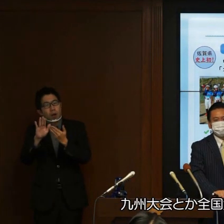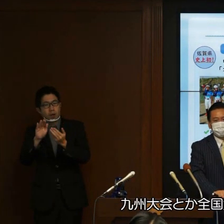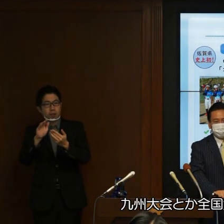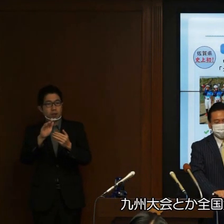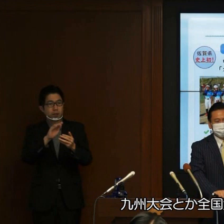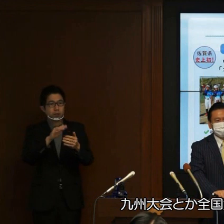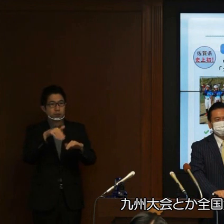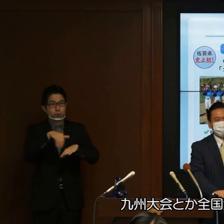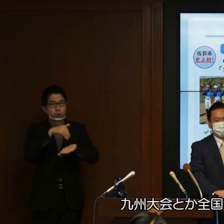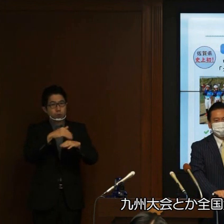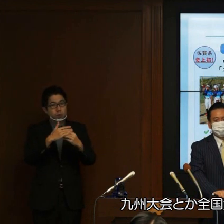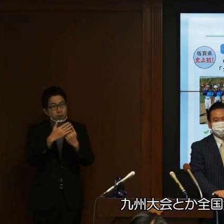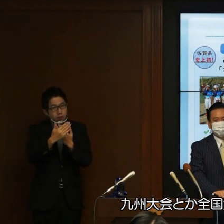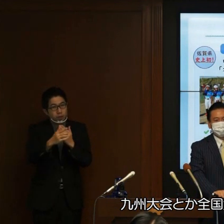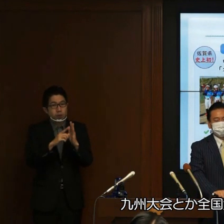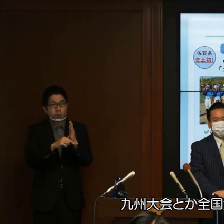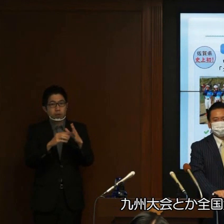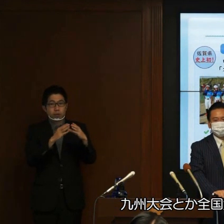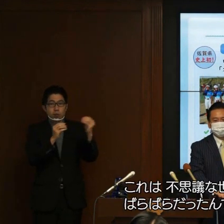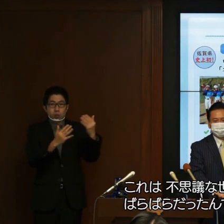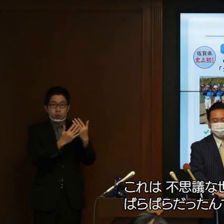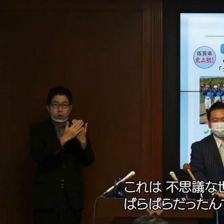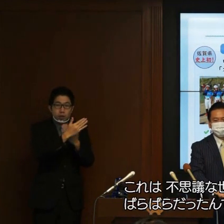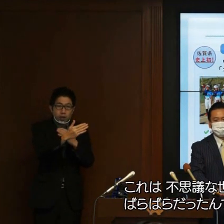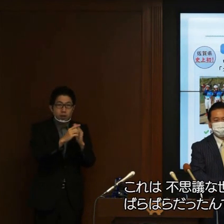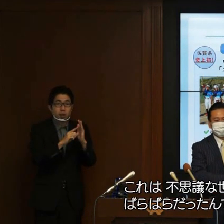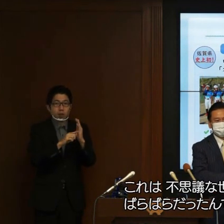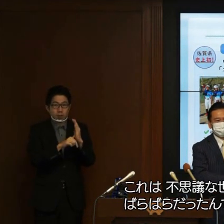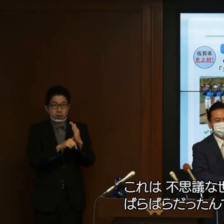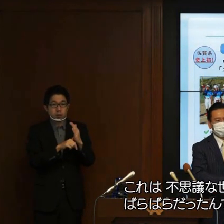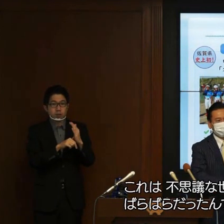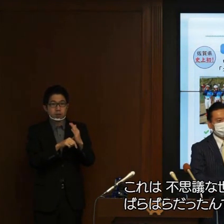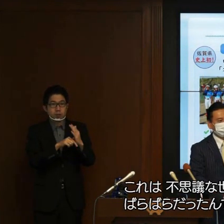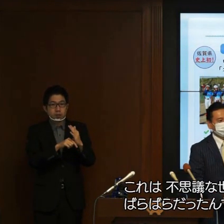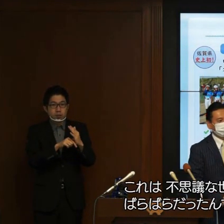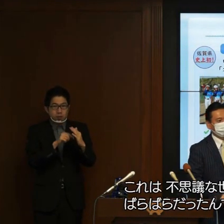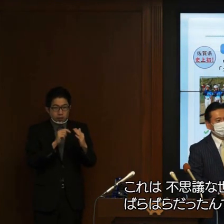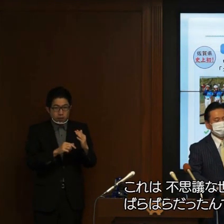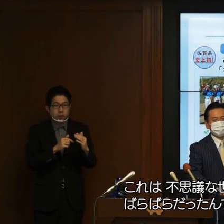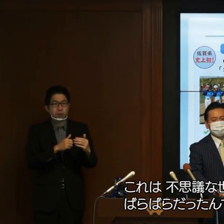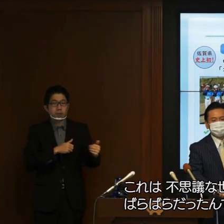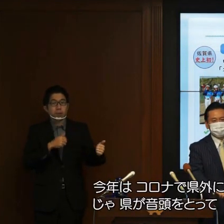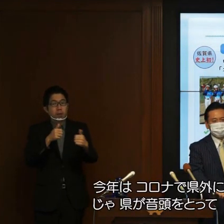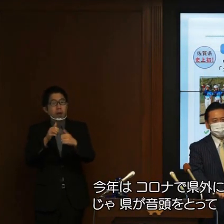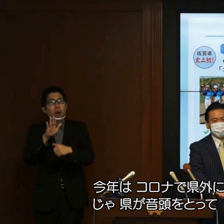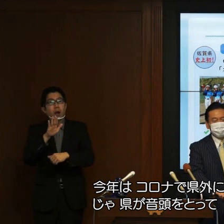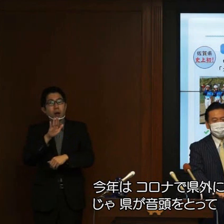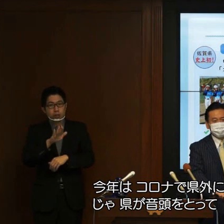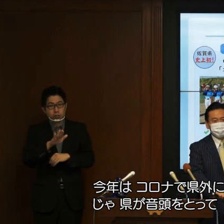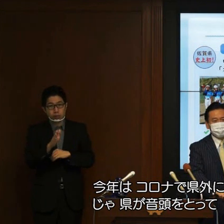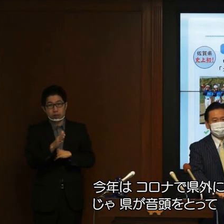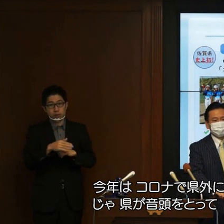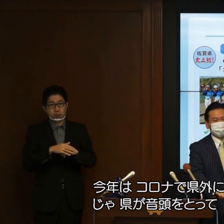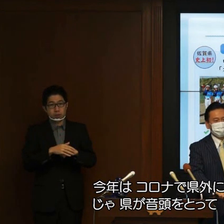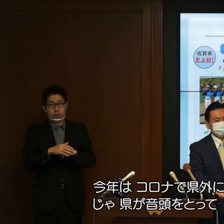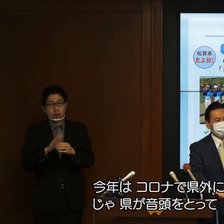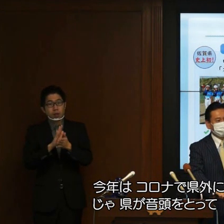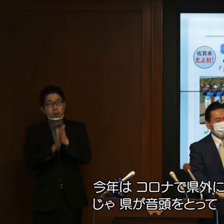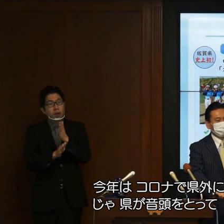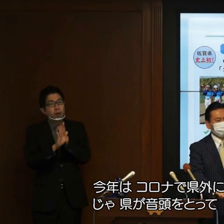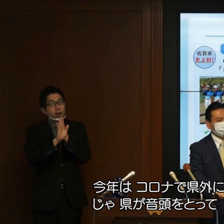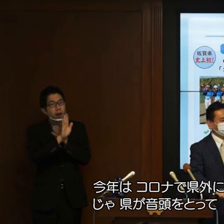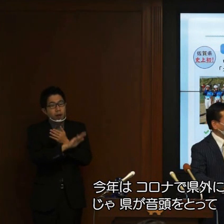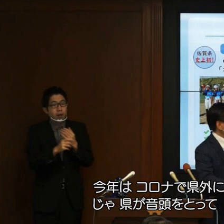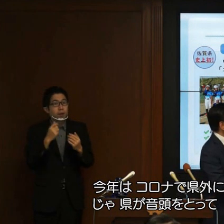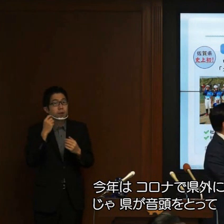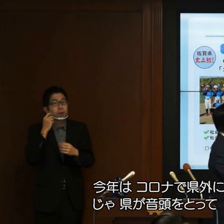九州大会とか全国大会っていうことで、これ不思議な世界なんですけど、バラバラだったんですけども、今年はコロナで県外に行けないということで、じゃあ